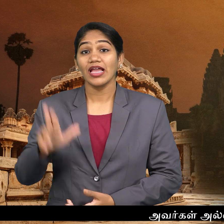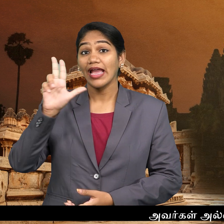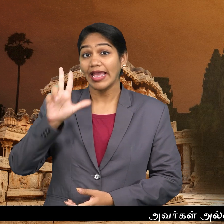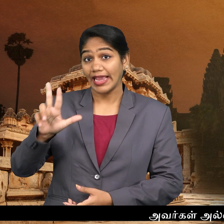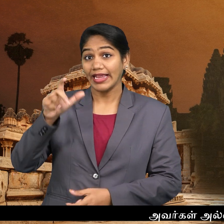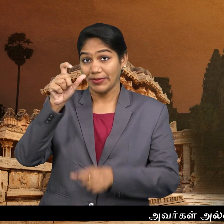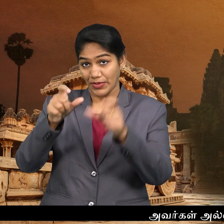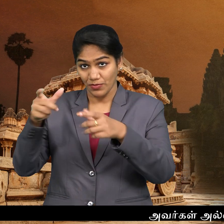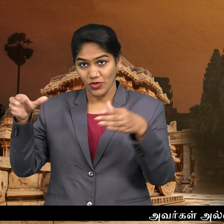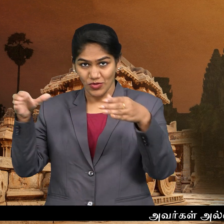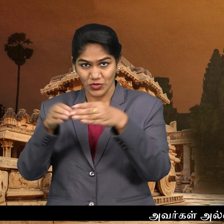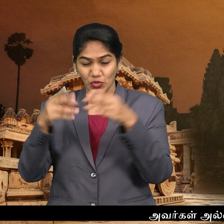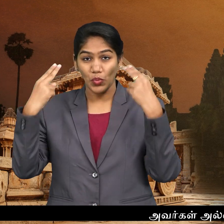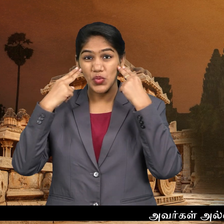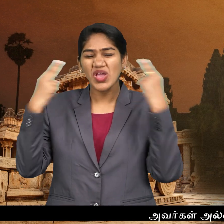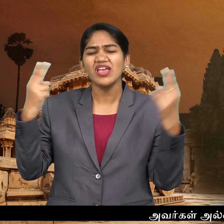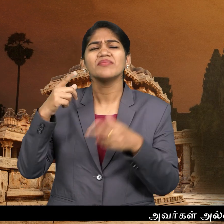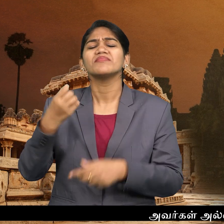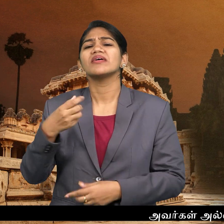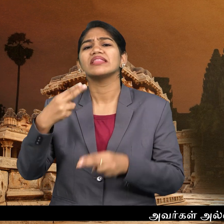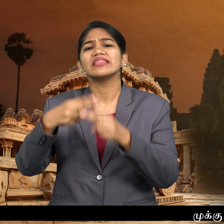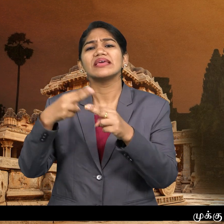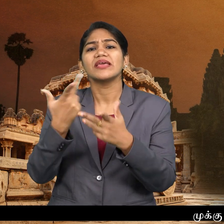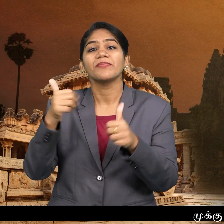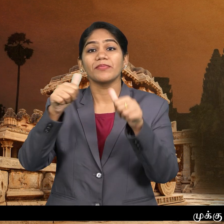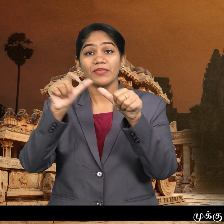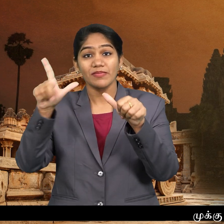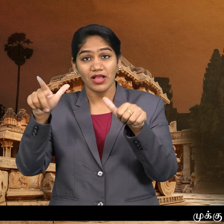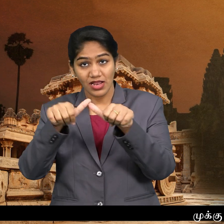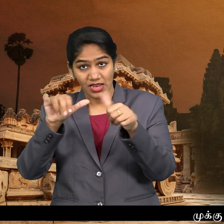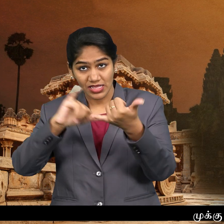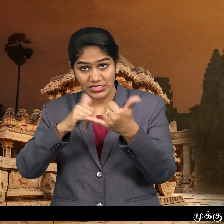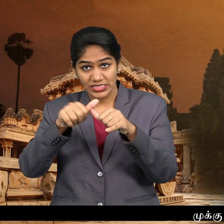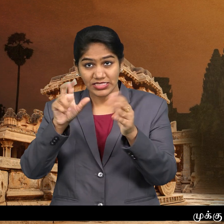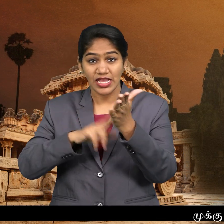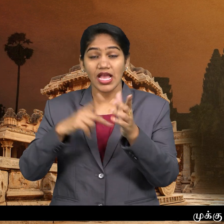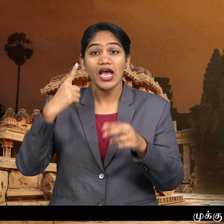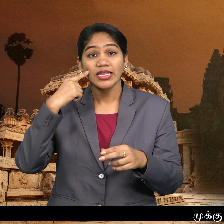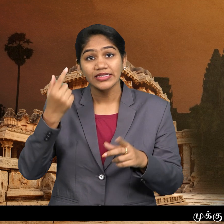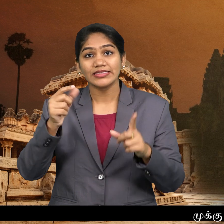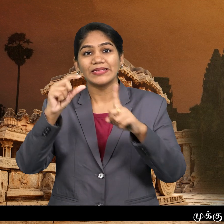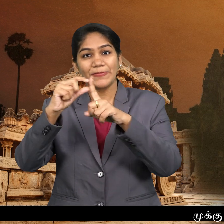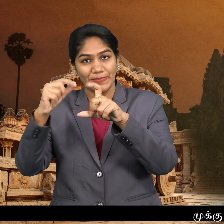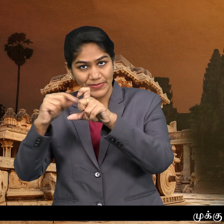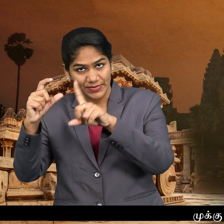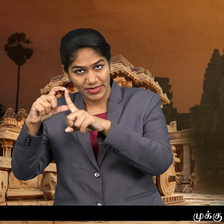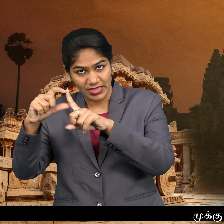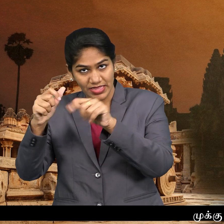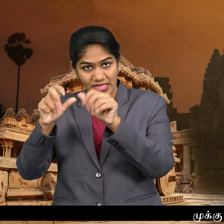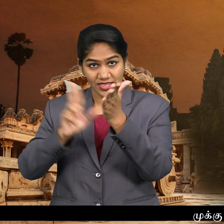அவர்கள் அலசானி பெத்தண்ணா, முக்கு திம்மண்ணா,